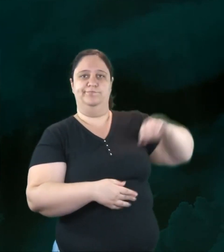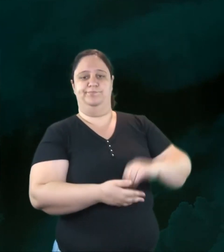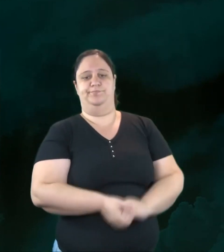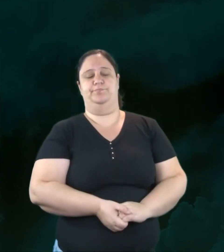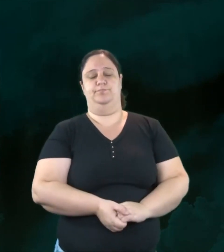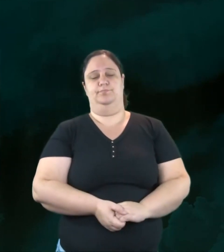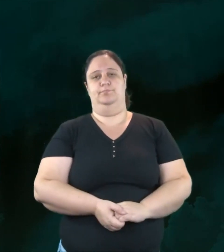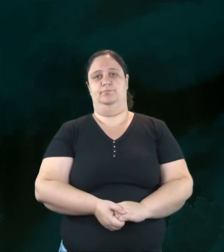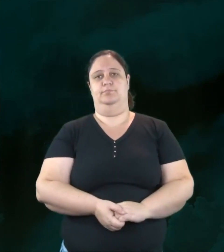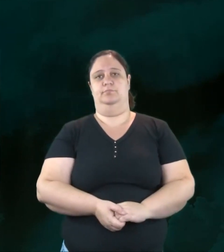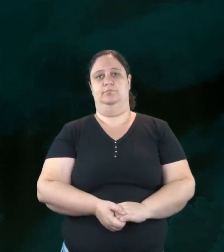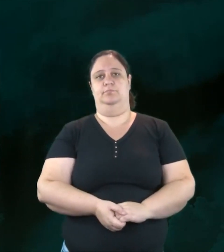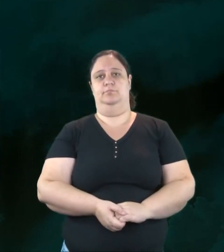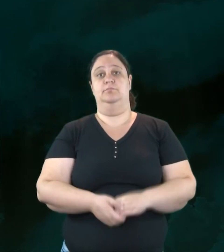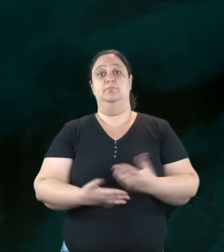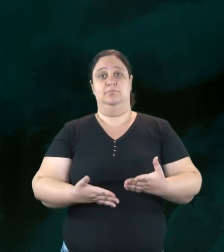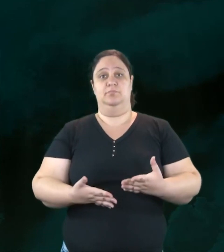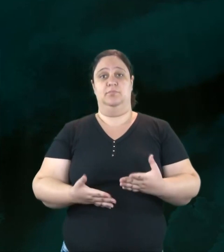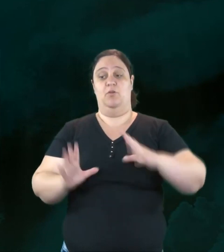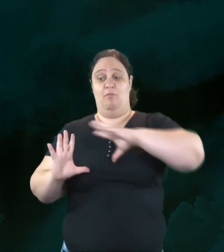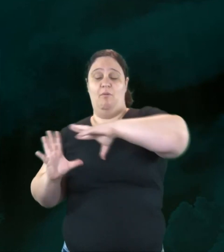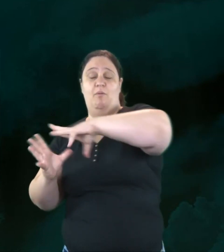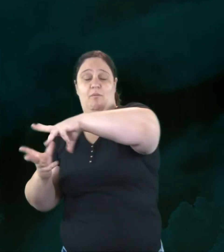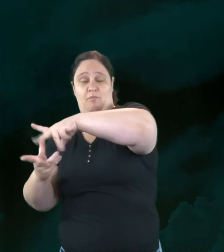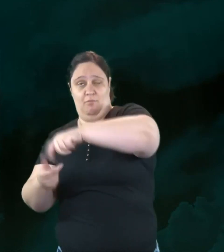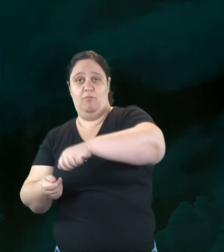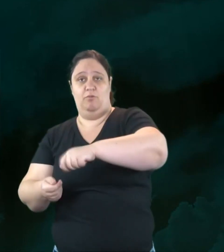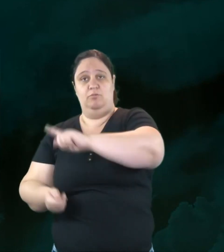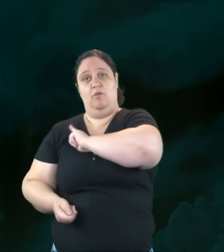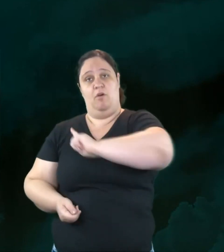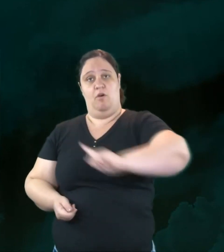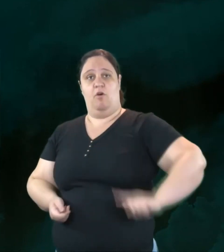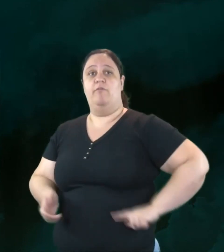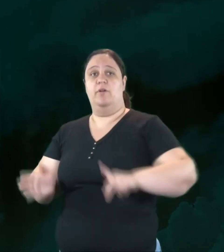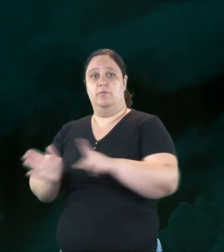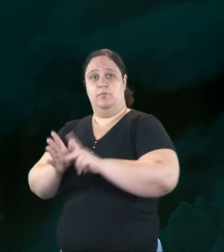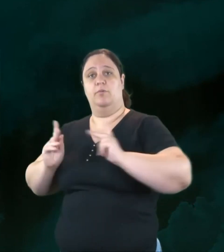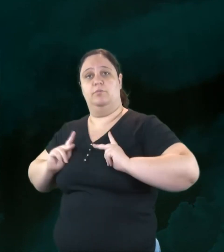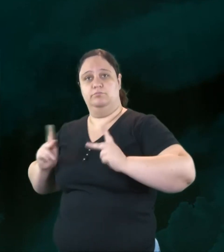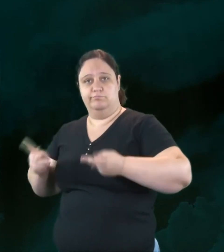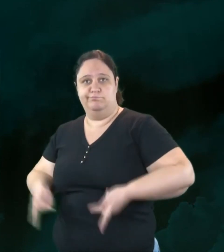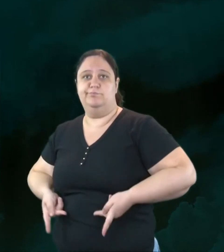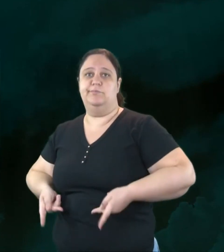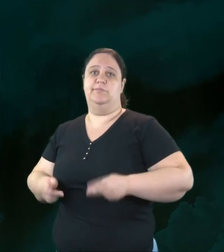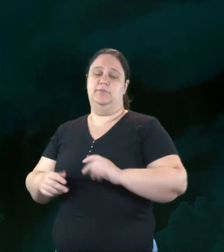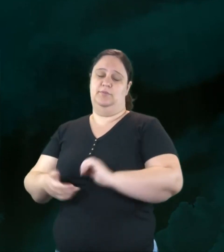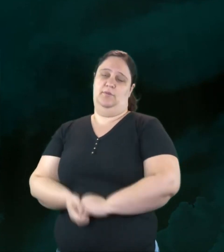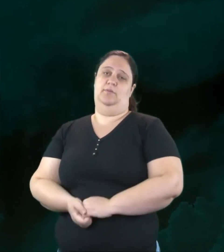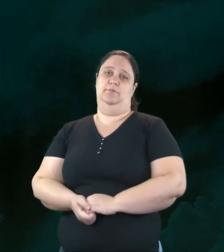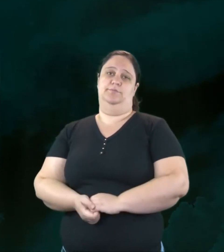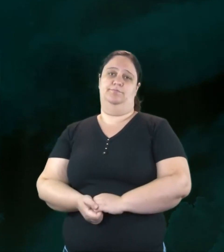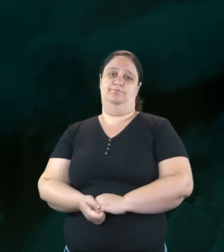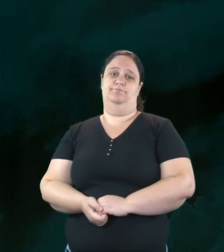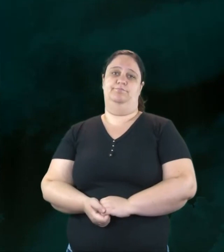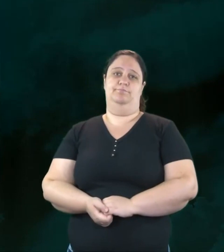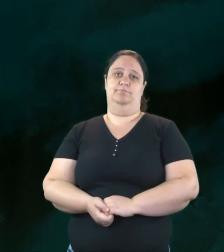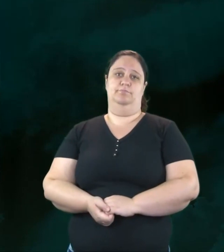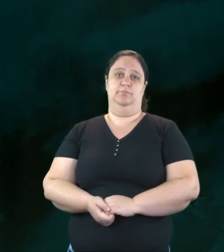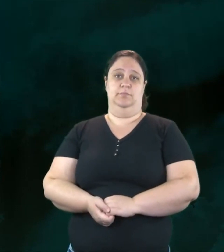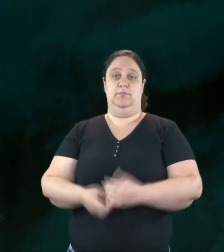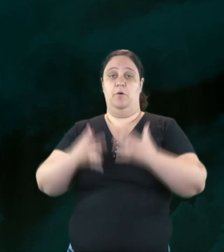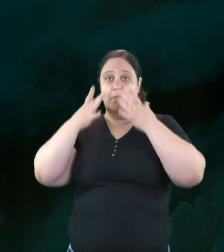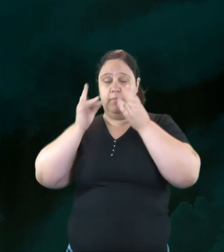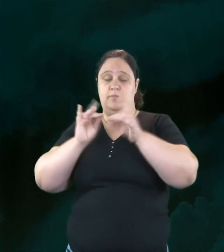Irmãos, esse é o reino do mundo, o governo humano. Esse é o princípio. Preste atenção no